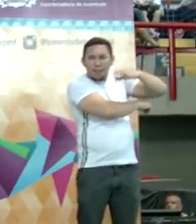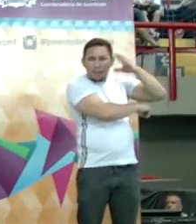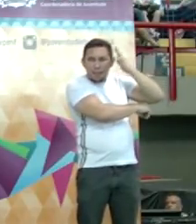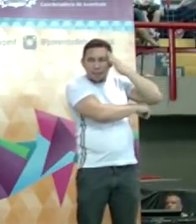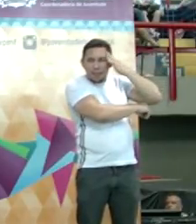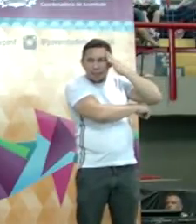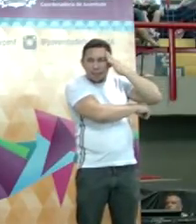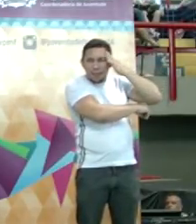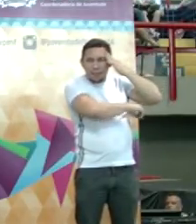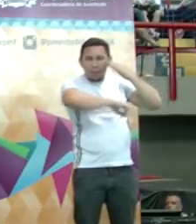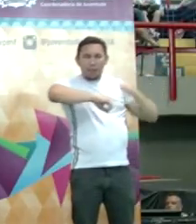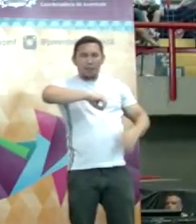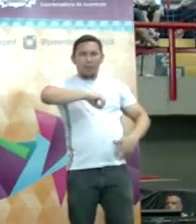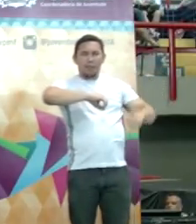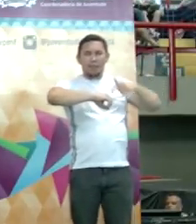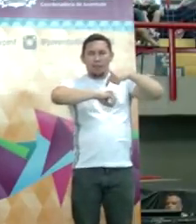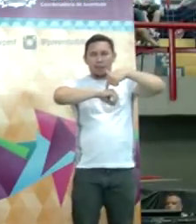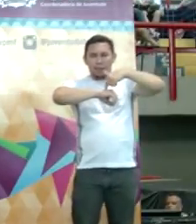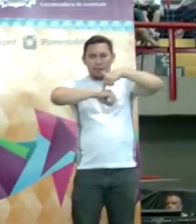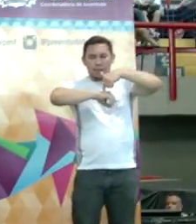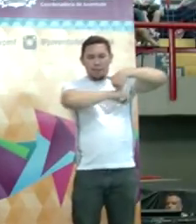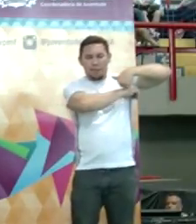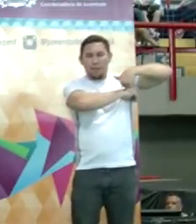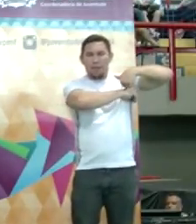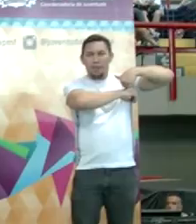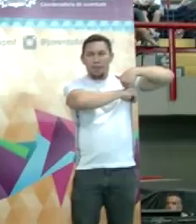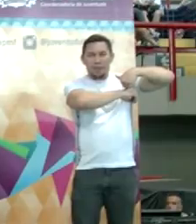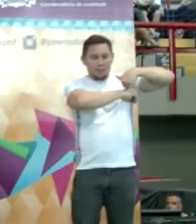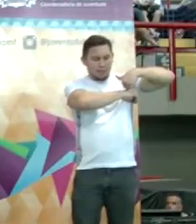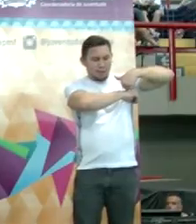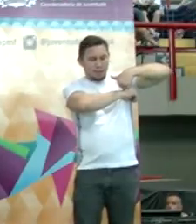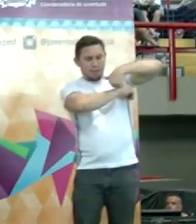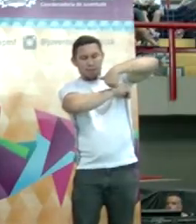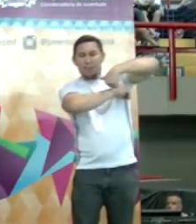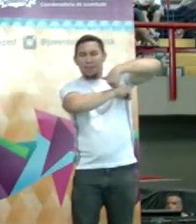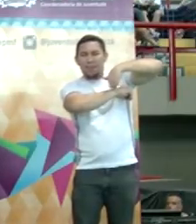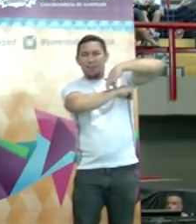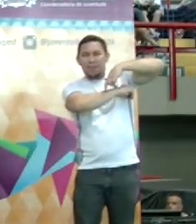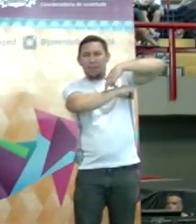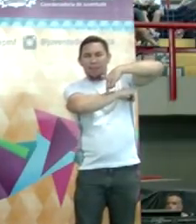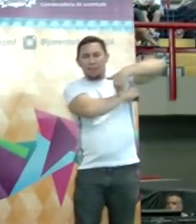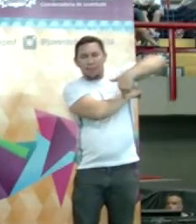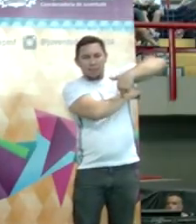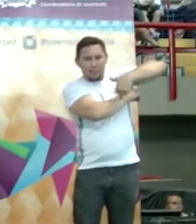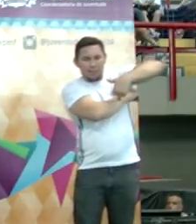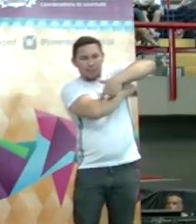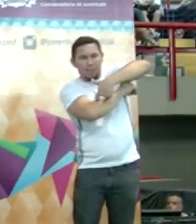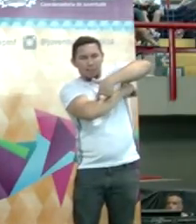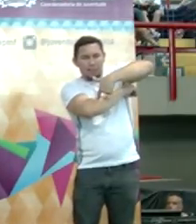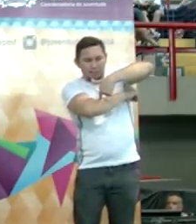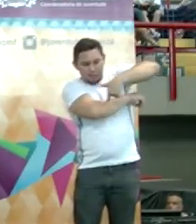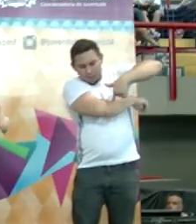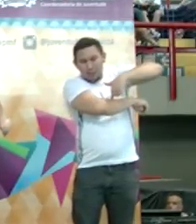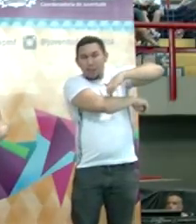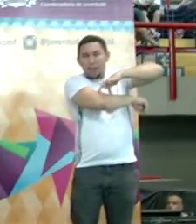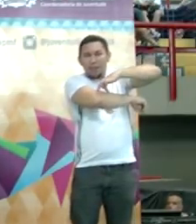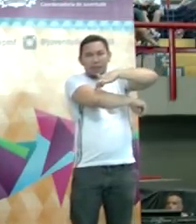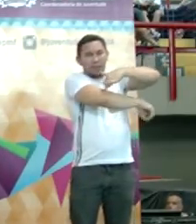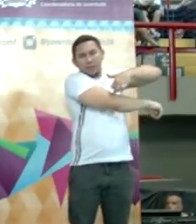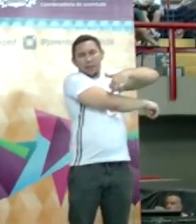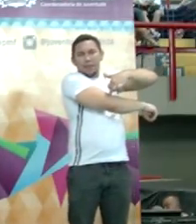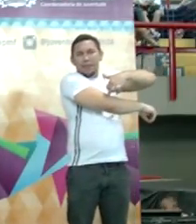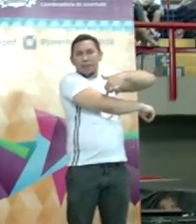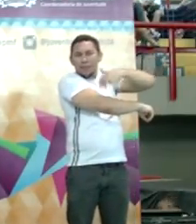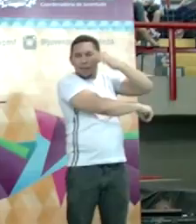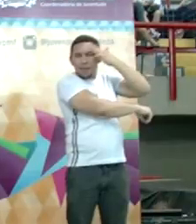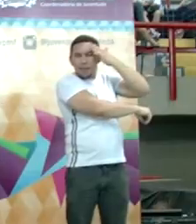de Newton, o chão me empurra para onde? O atrito é isso aí. O chão está me empurrando para